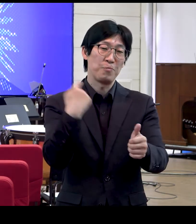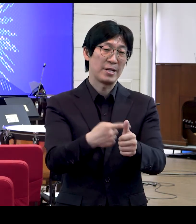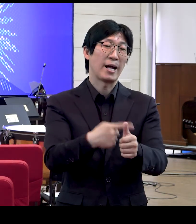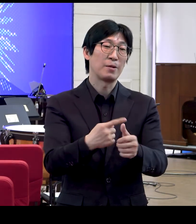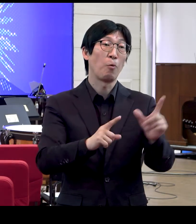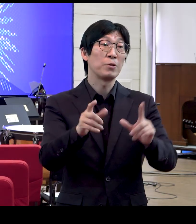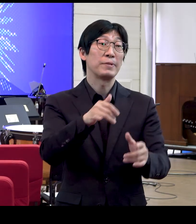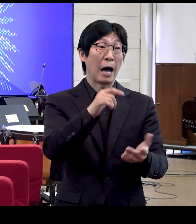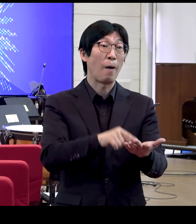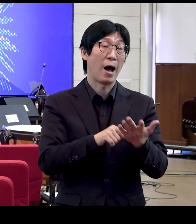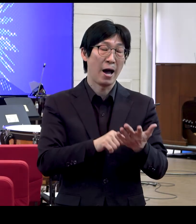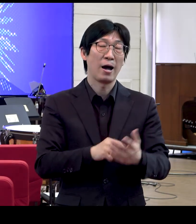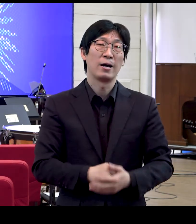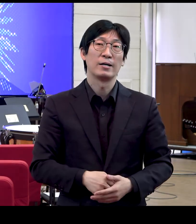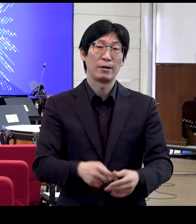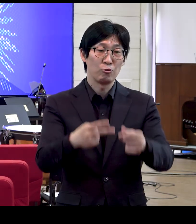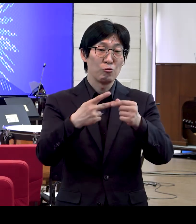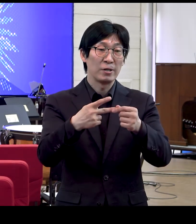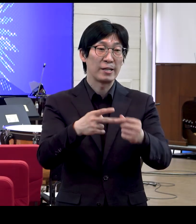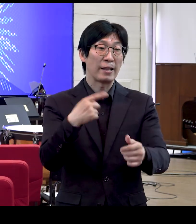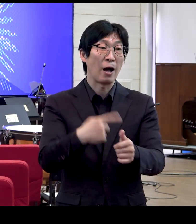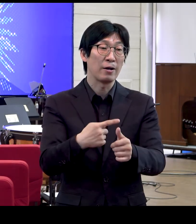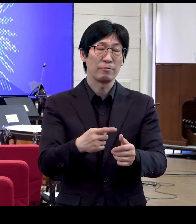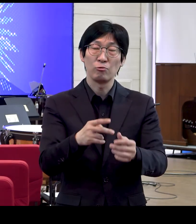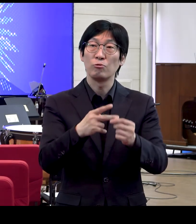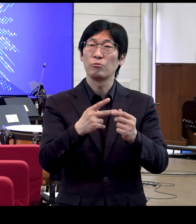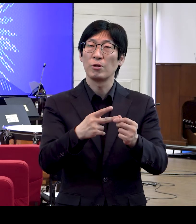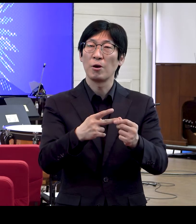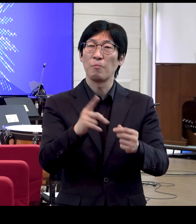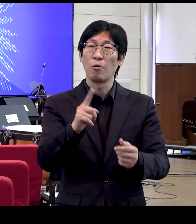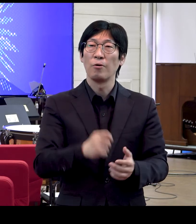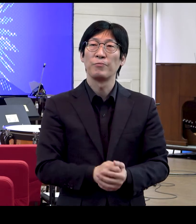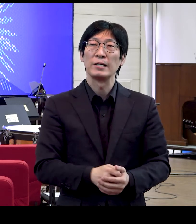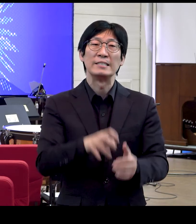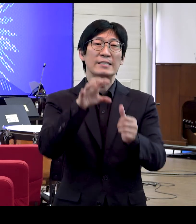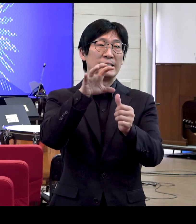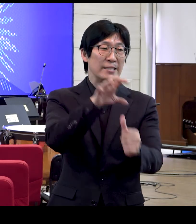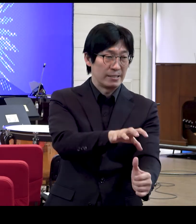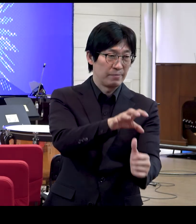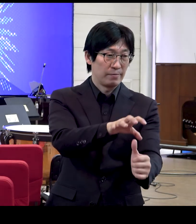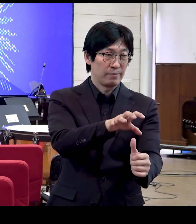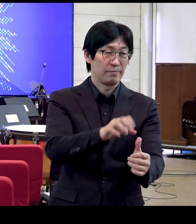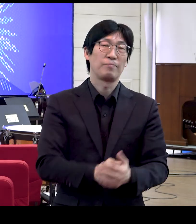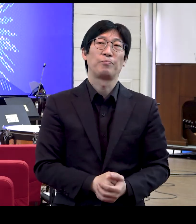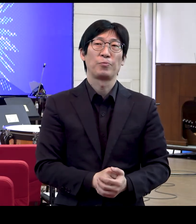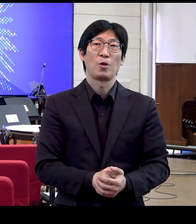비난한다고요. blame. 그리고 또 하나가 뭐냐? dominate.